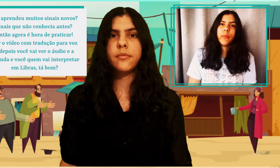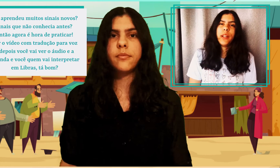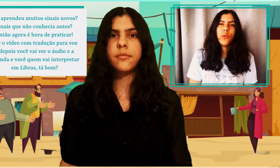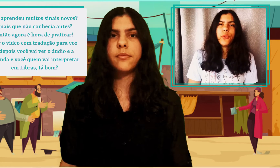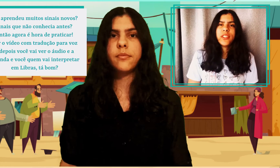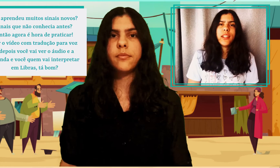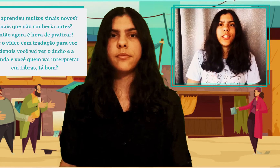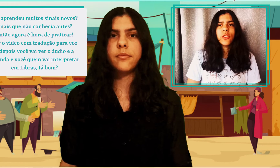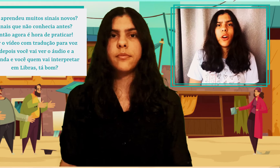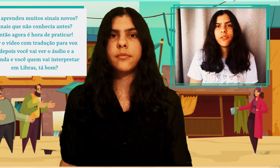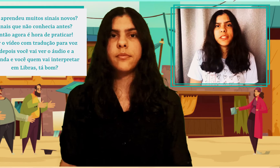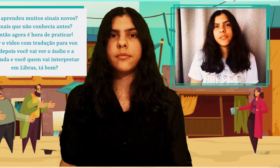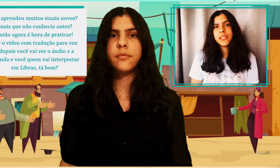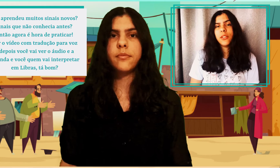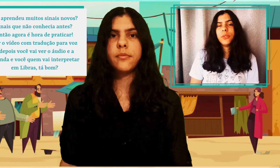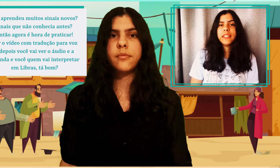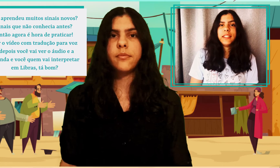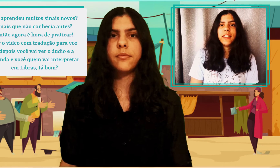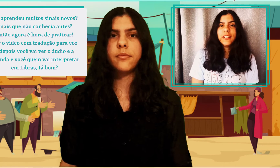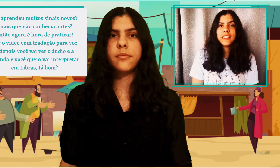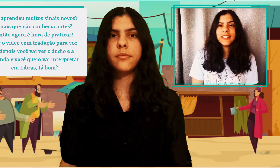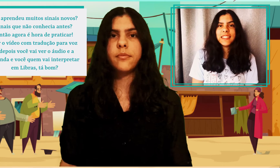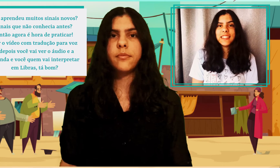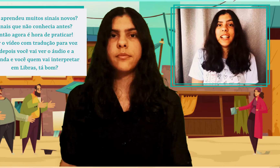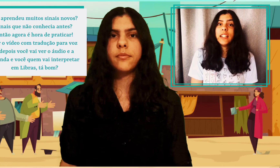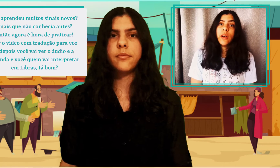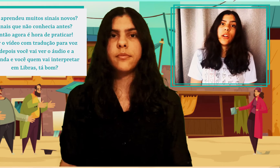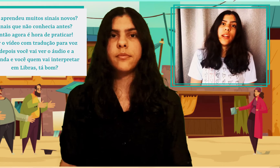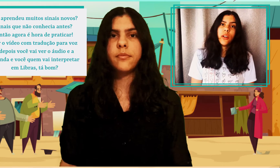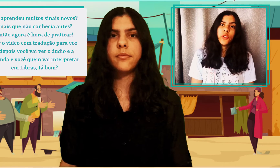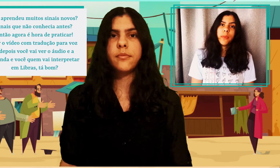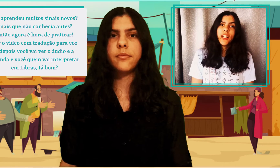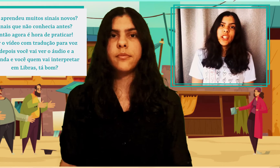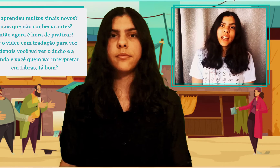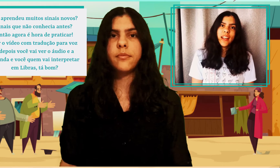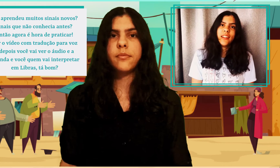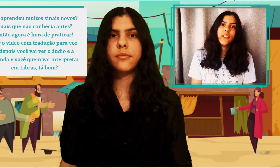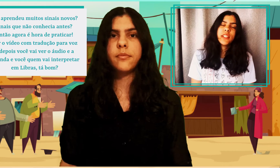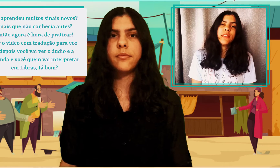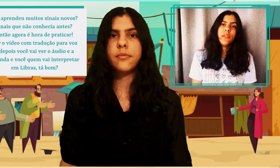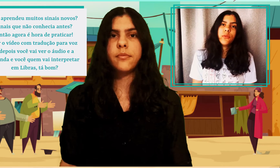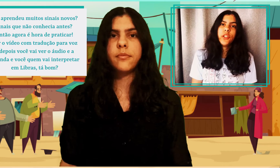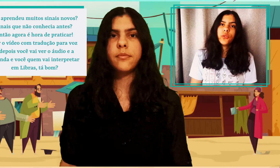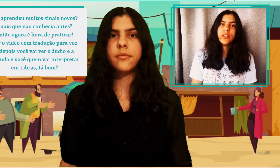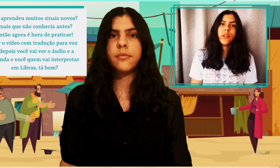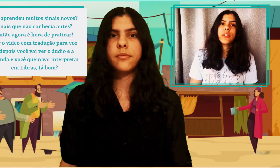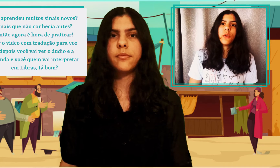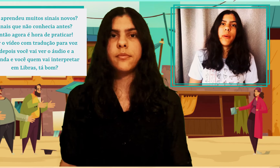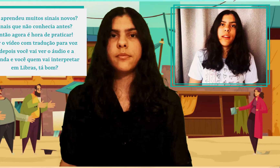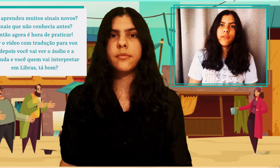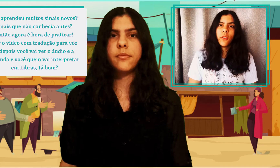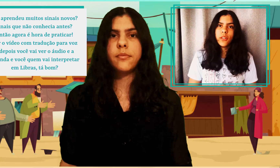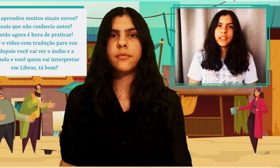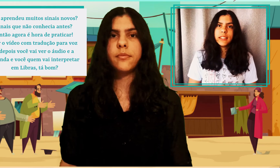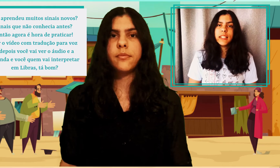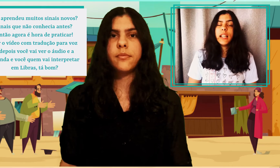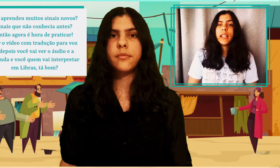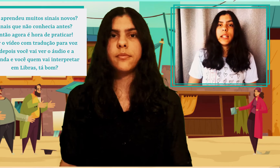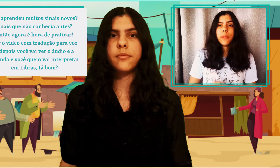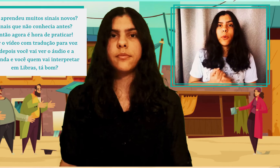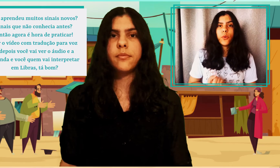aí, aprendeu muitos sinais novos que você não conhecia antes? Então agora é hora de praticar. Você vai ver o vídeo com tradução para